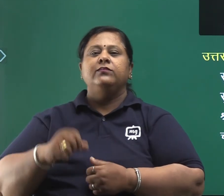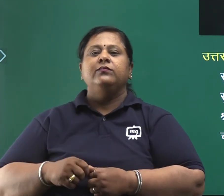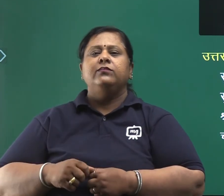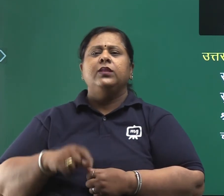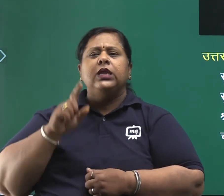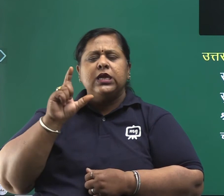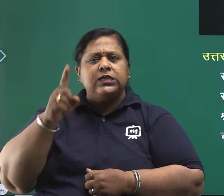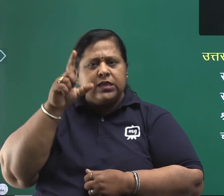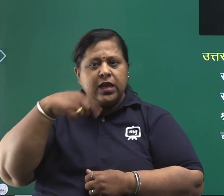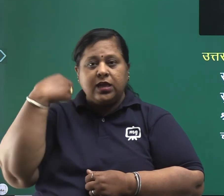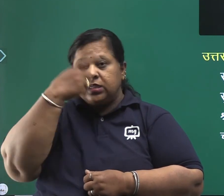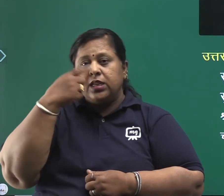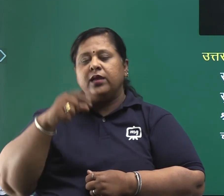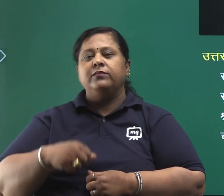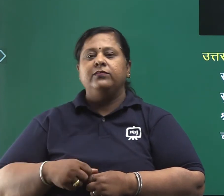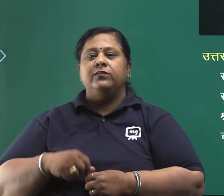किसने